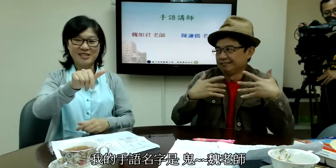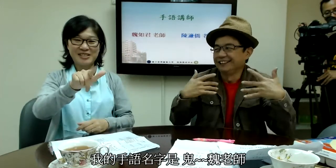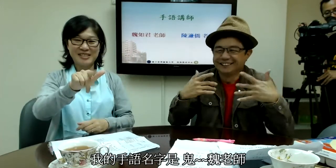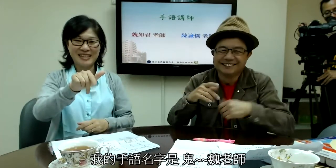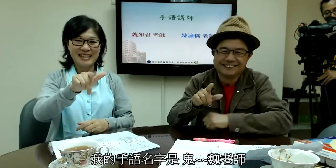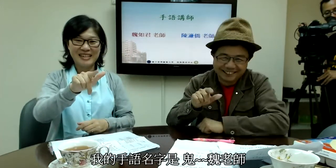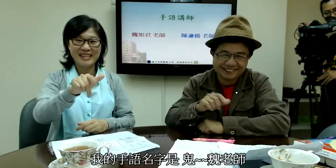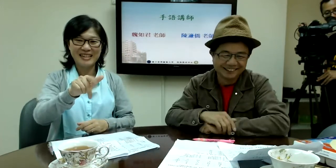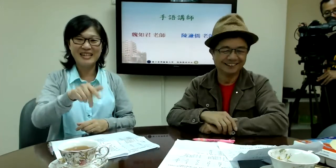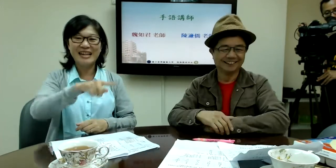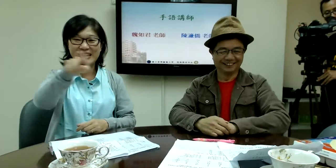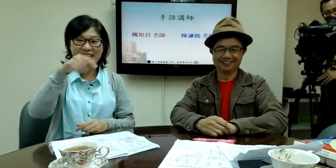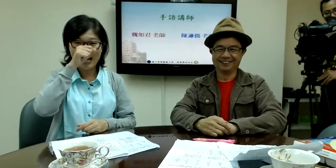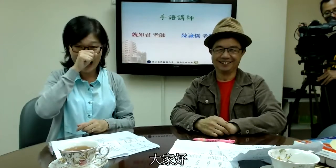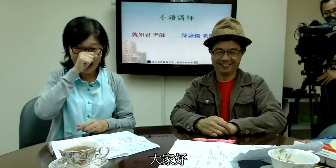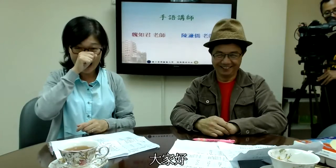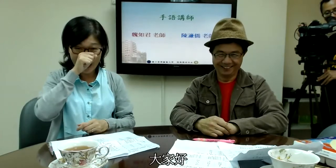师，大家好。